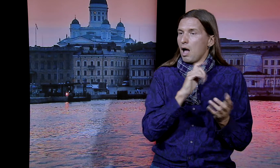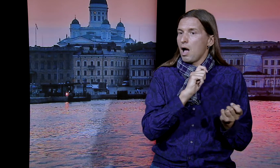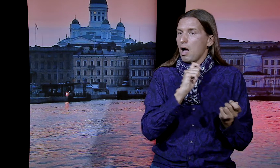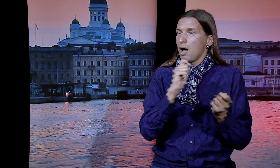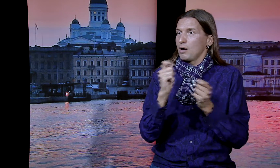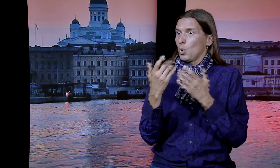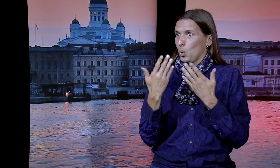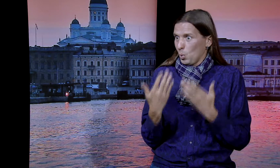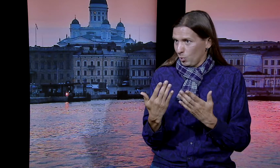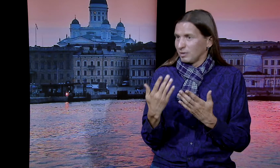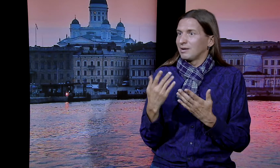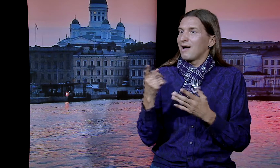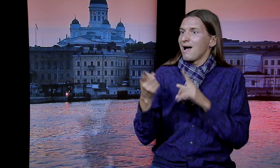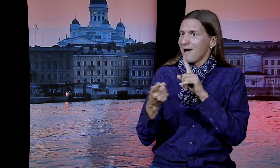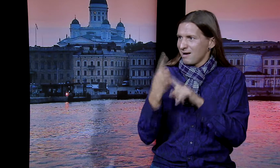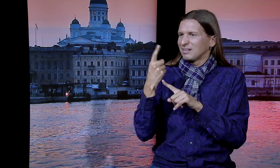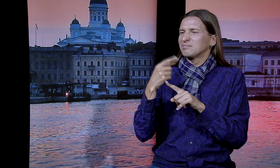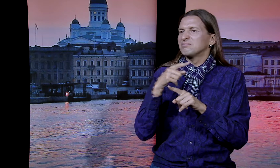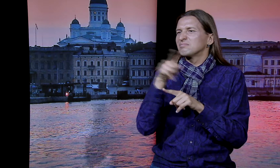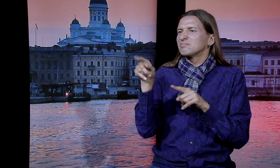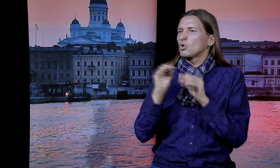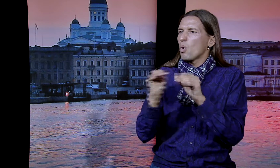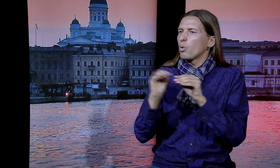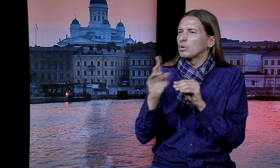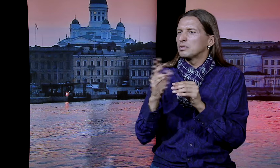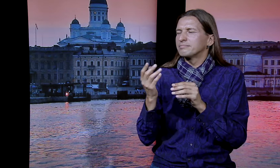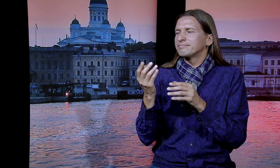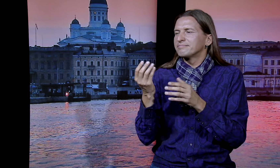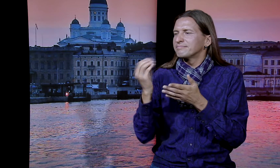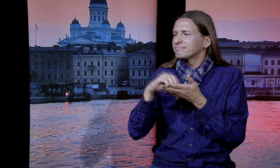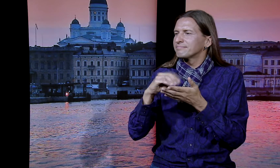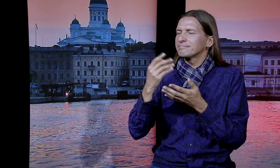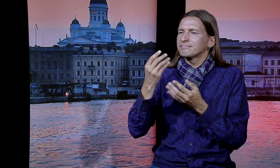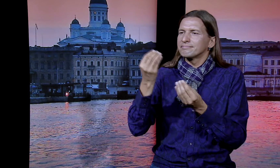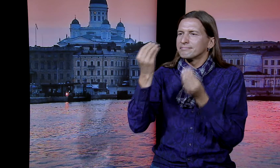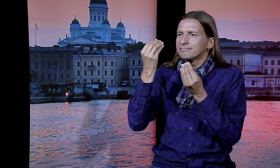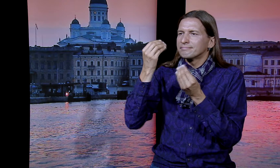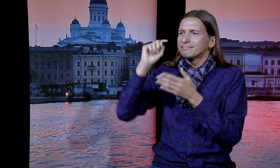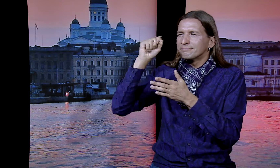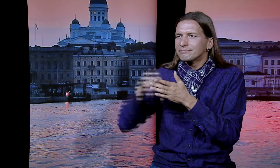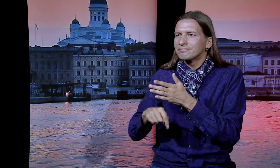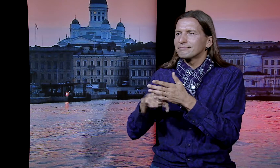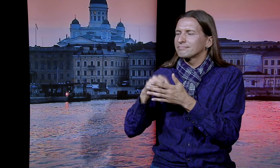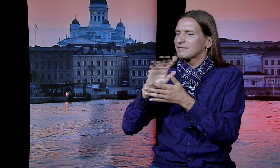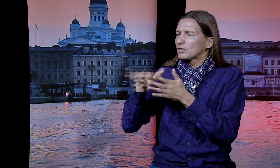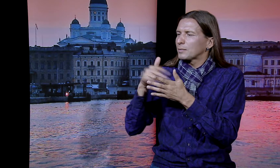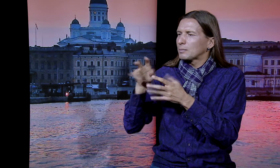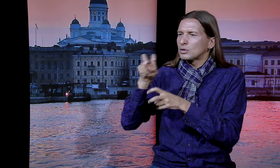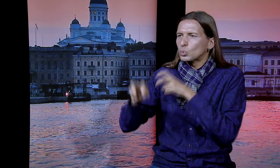Nyt tilanne on toisenlainen, sillä viittomakielen tutkimukseen myötä on pystytty tarkemmin selvittämään viittomakielen kielioppia